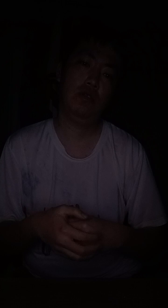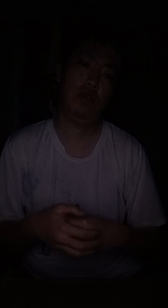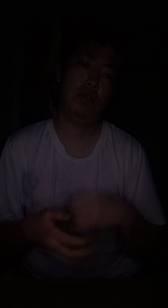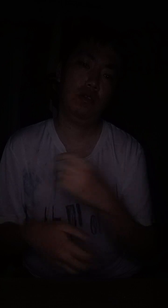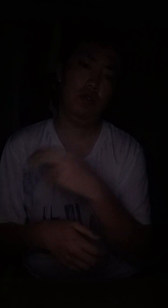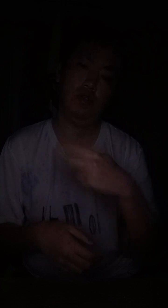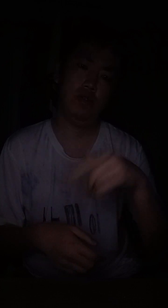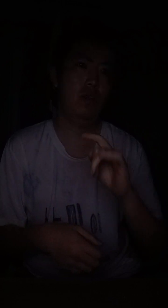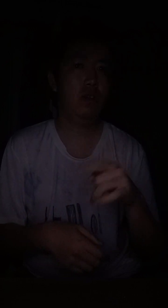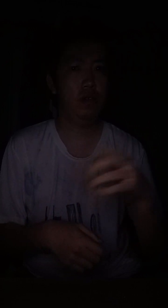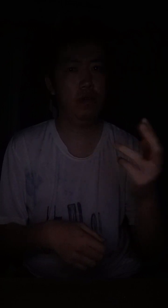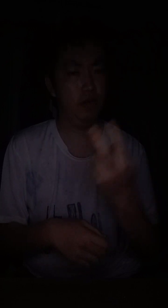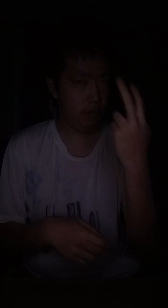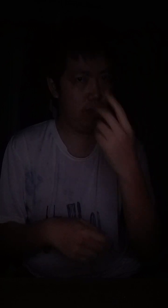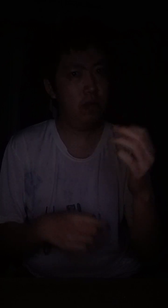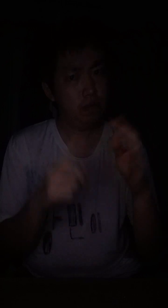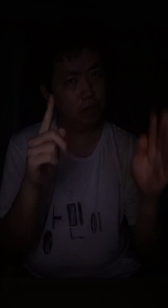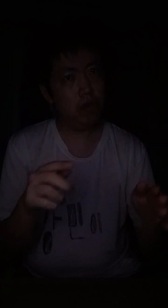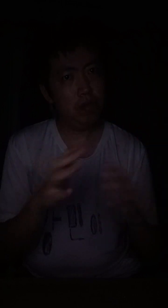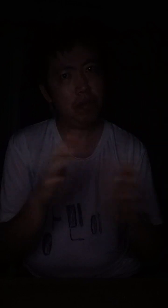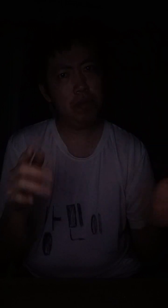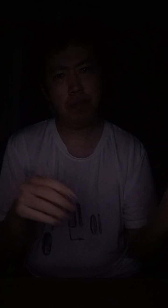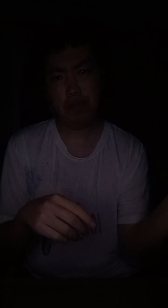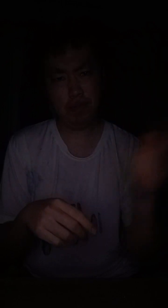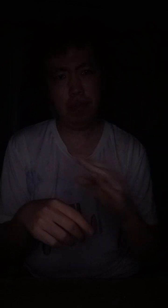수사가 어렵다 보니 전단에 있는 번호를 못 쓰게 하는 수준에